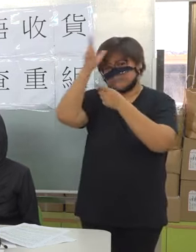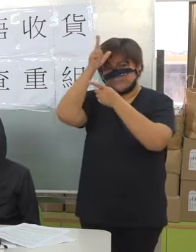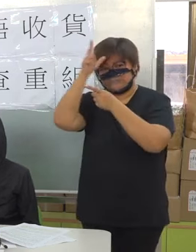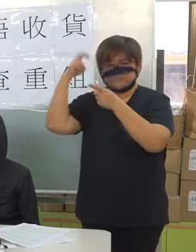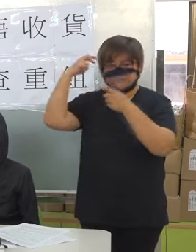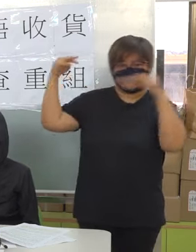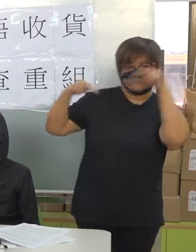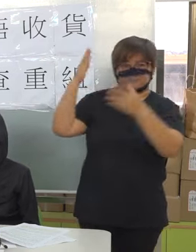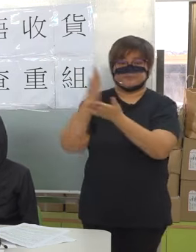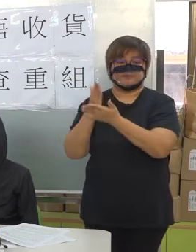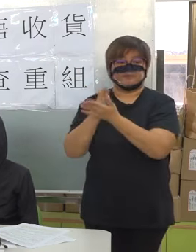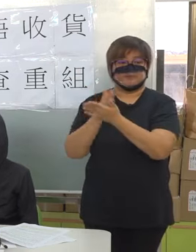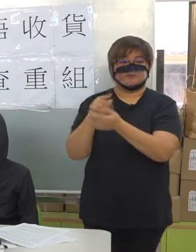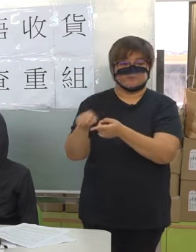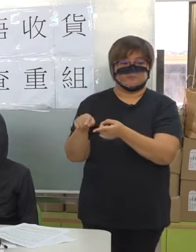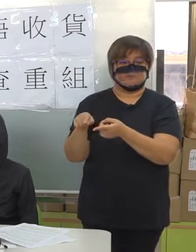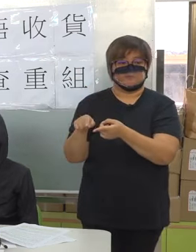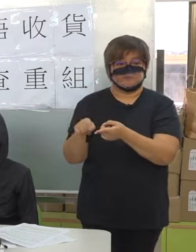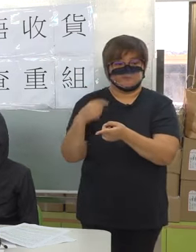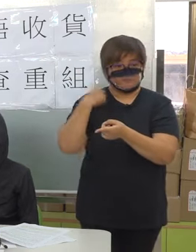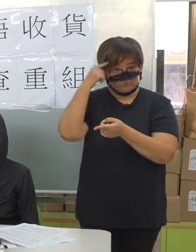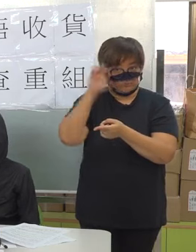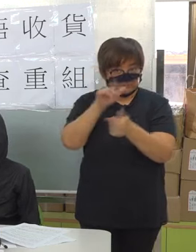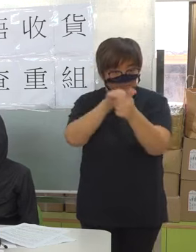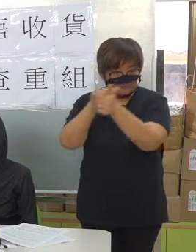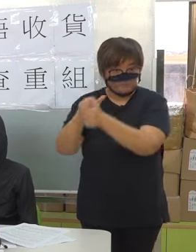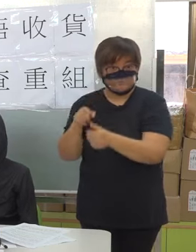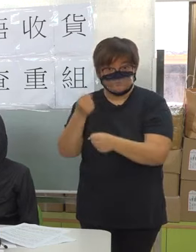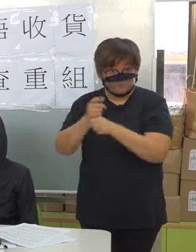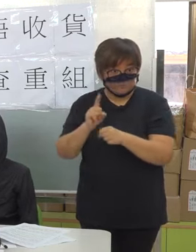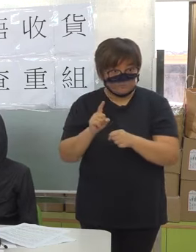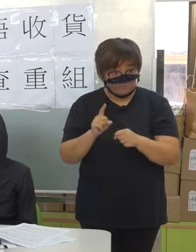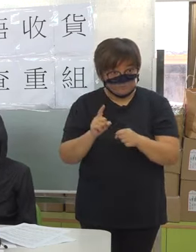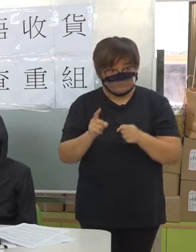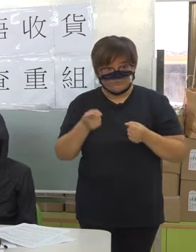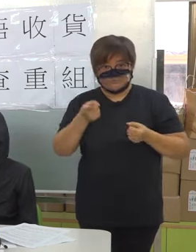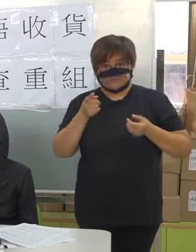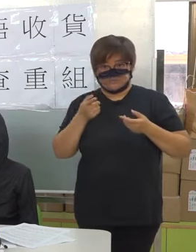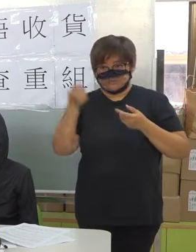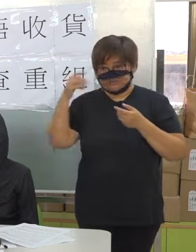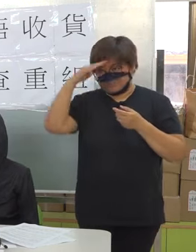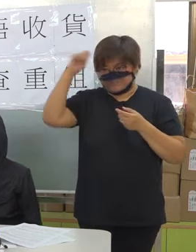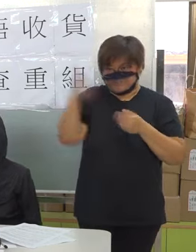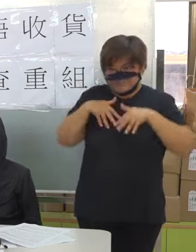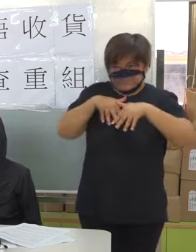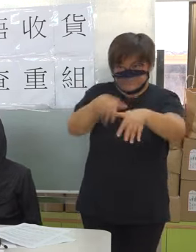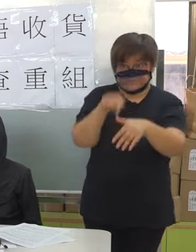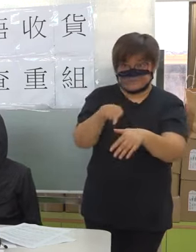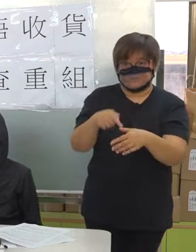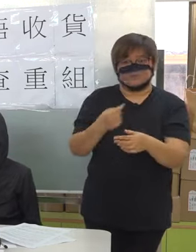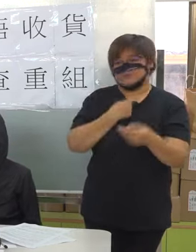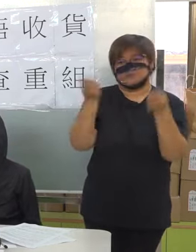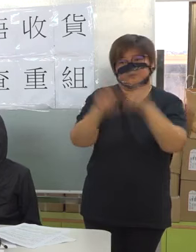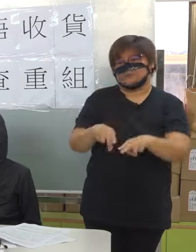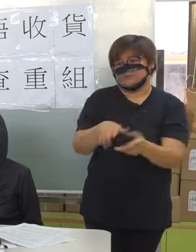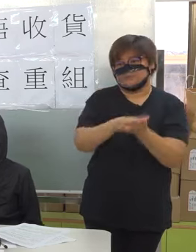速龍小隊或者防暴隊伍。喂，其實香港真的沒有恐怖分子的，你憑什麼當我們平民是